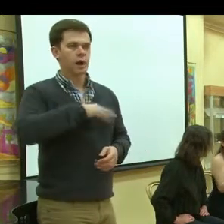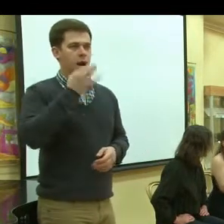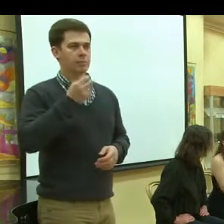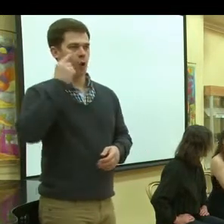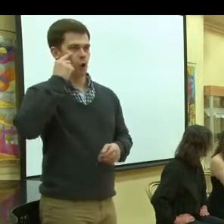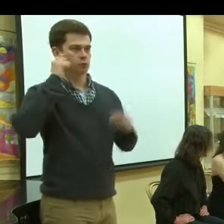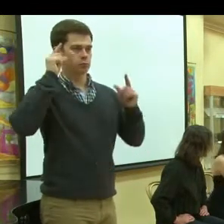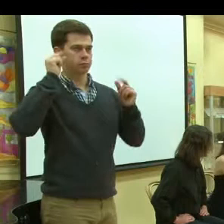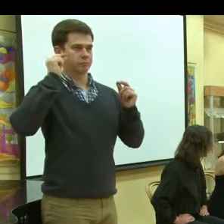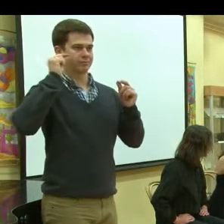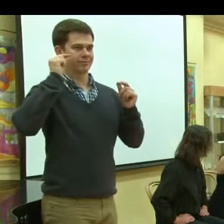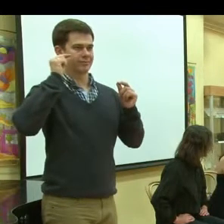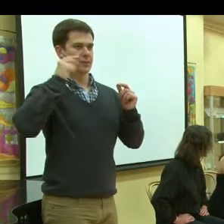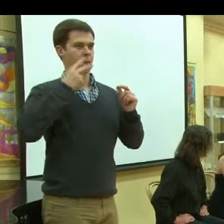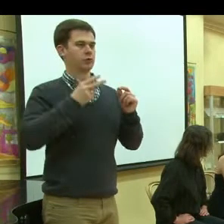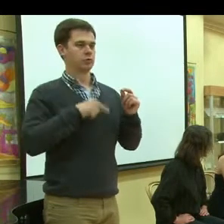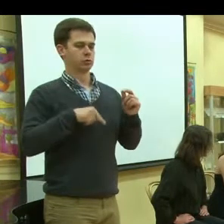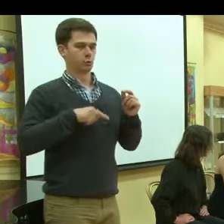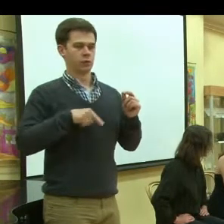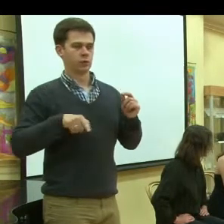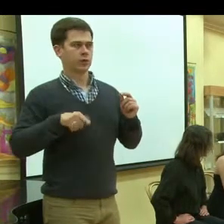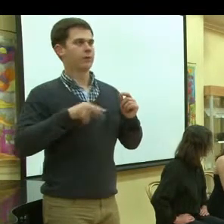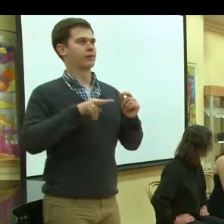wibracji i naszemu wnętrzu.